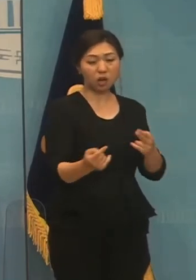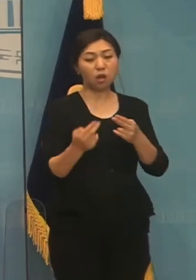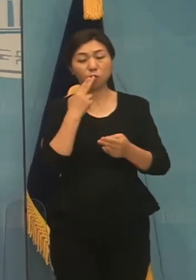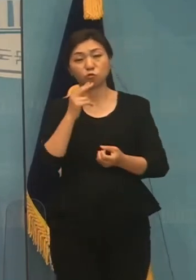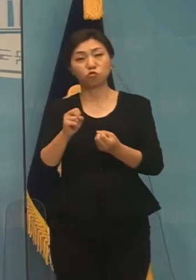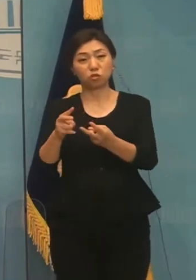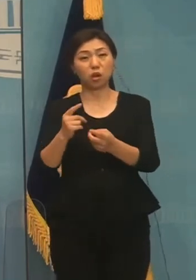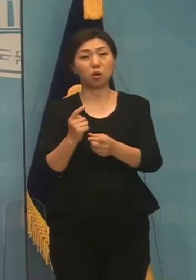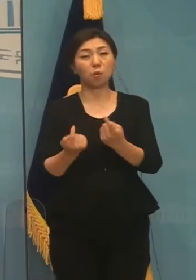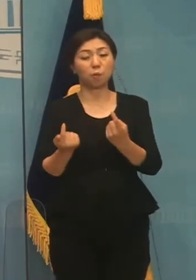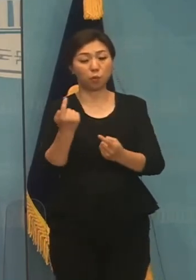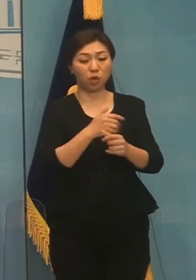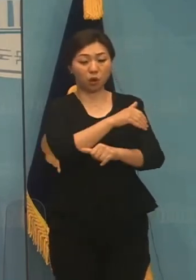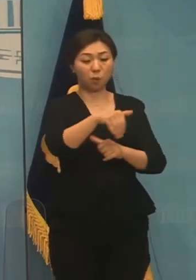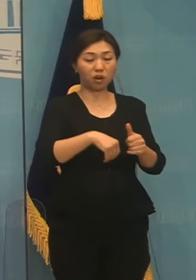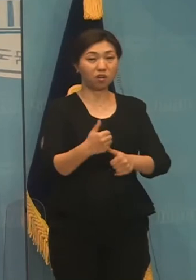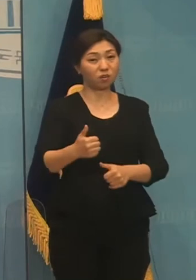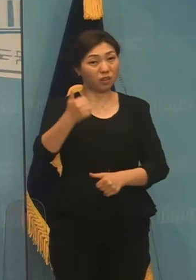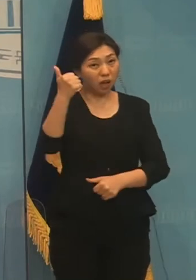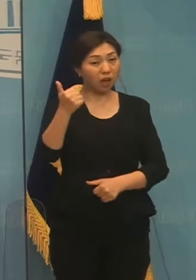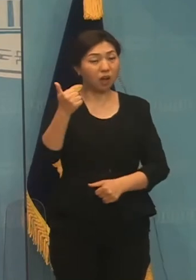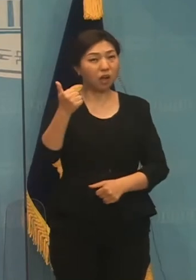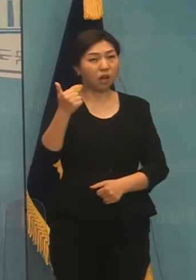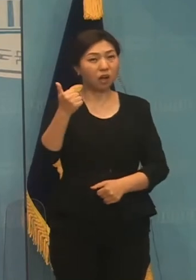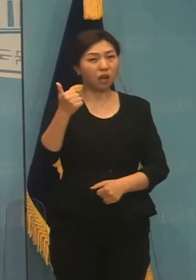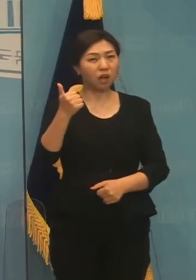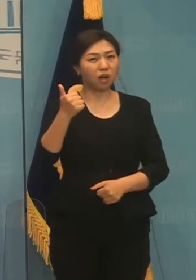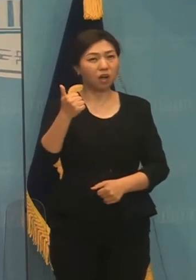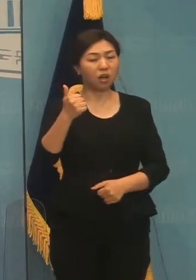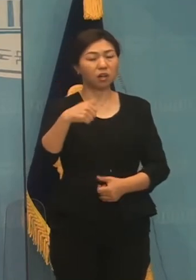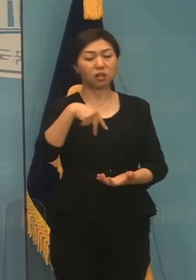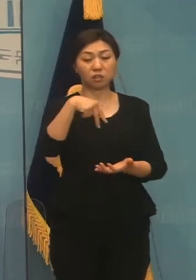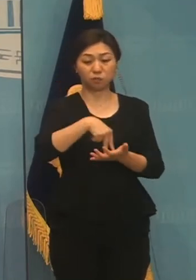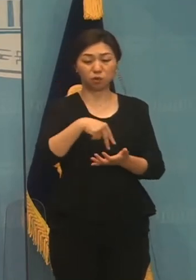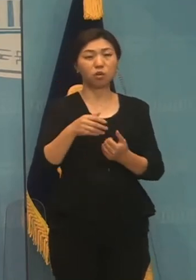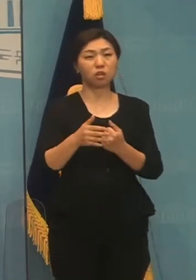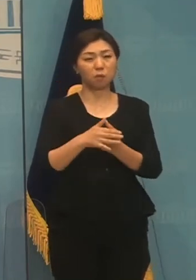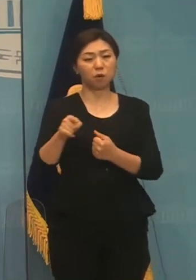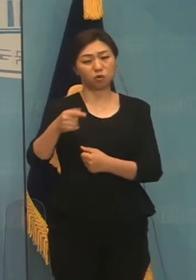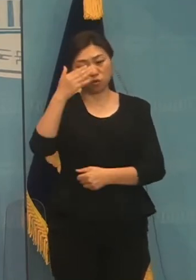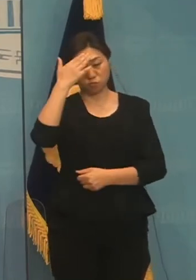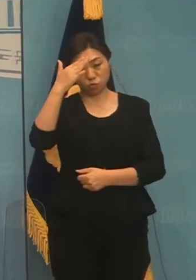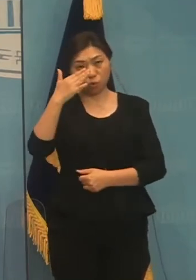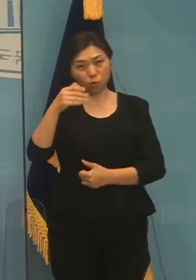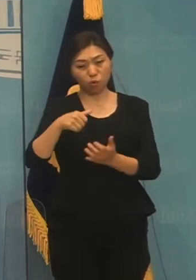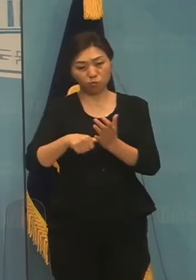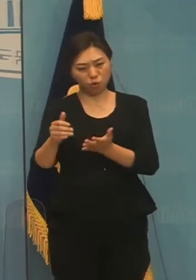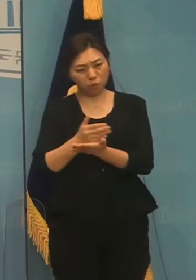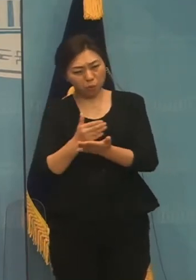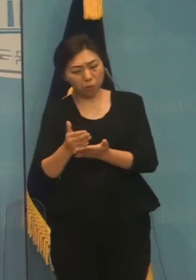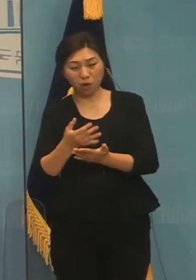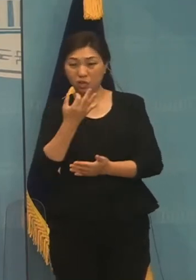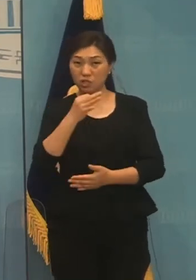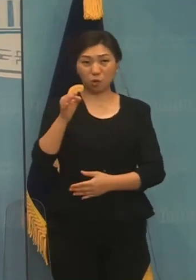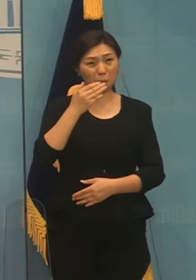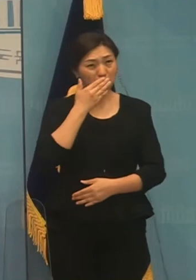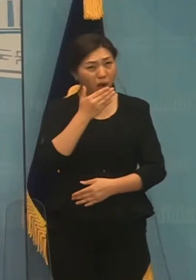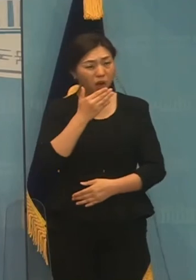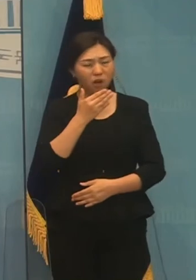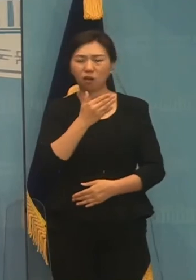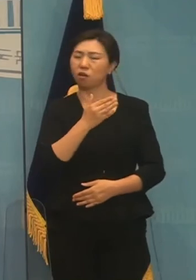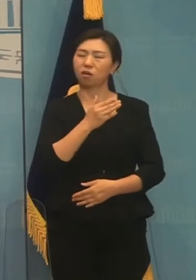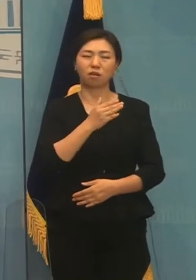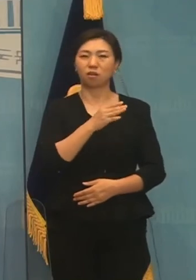노동자들은 택배 분류 작업을 공짜로 수행해야 한다는 논리는 말이 되지 않습니다. 그것이 전체